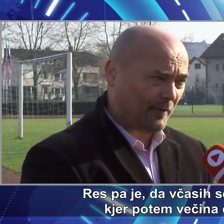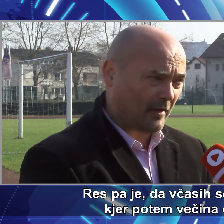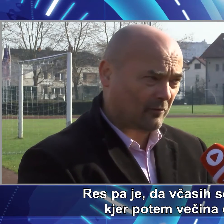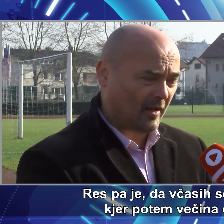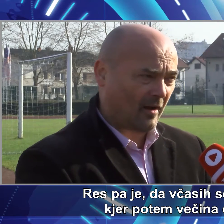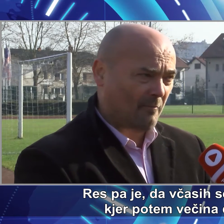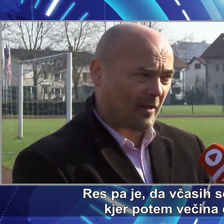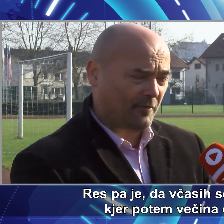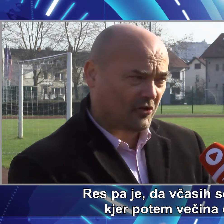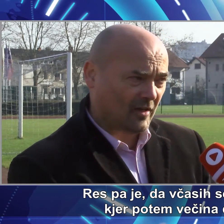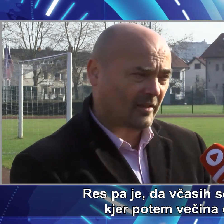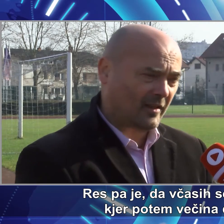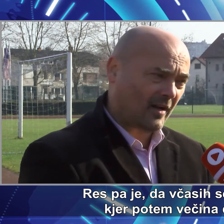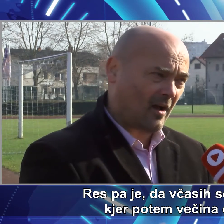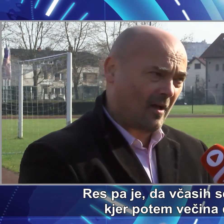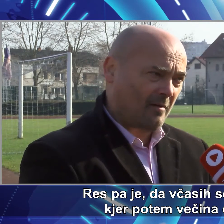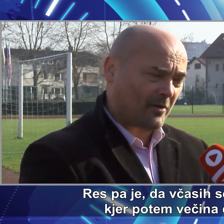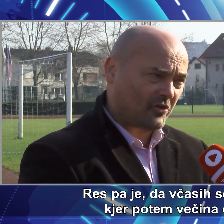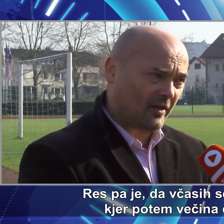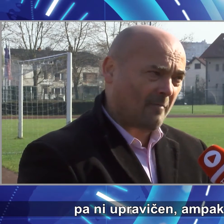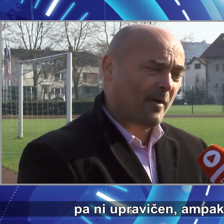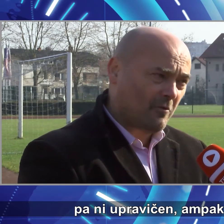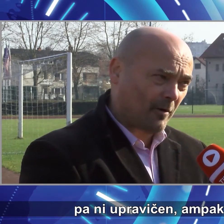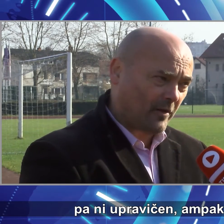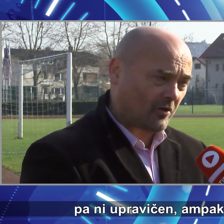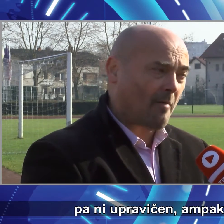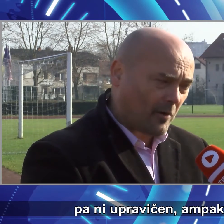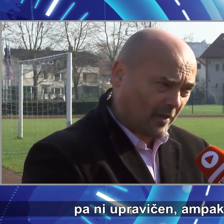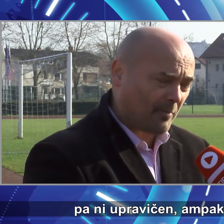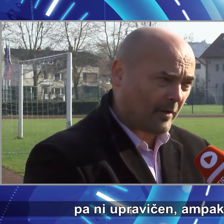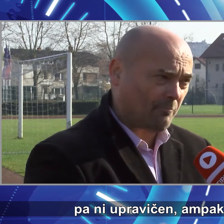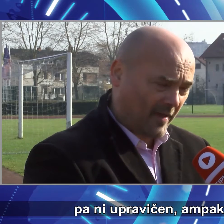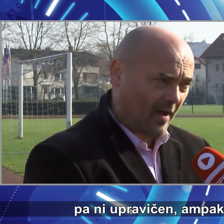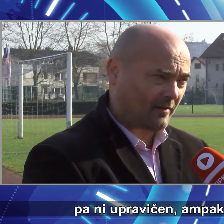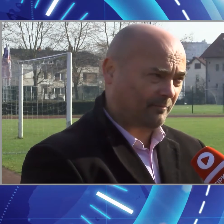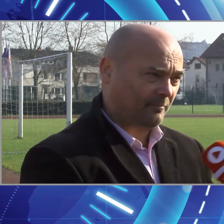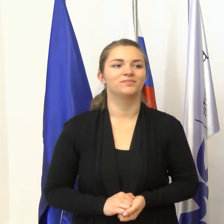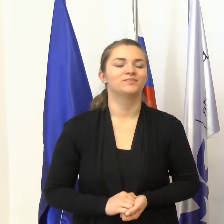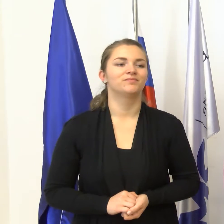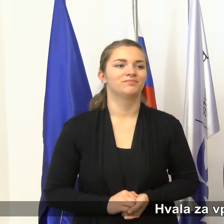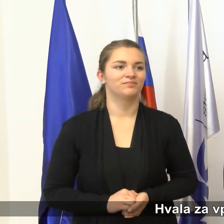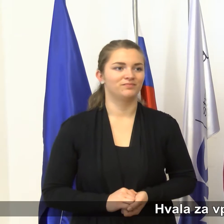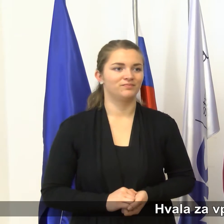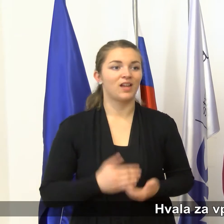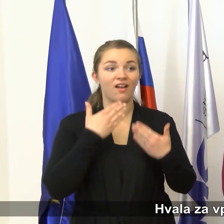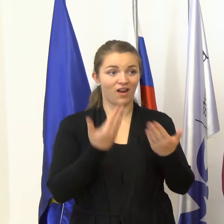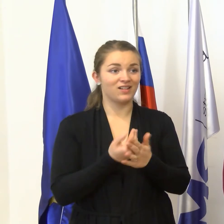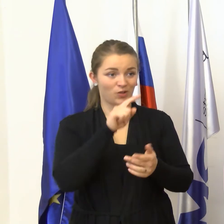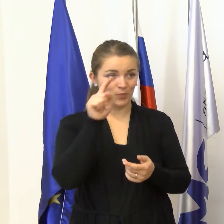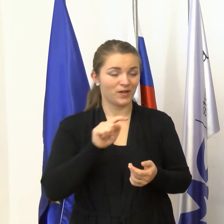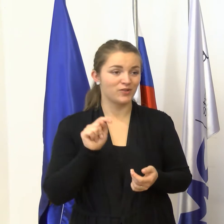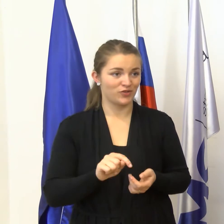ta referendum, kjer potem večina diktira manjšini, pa ni upravičen, ampak v tem primeru pa je. Hvala za